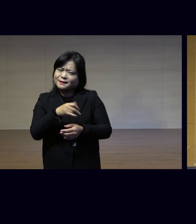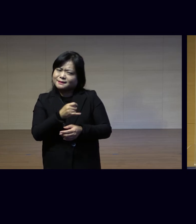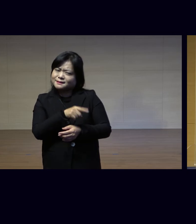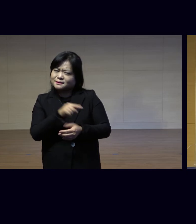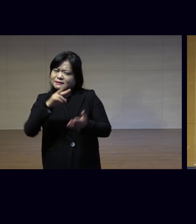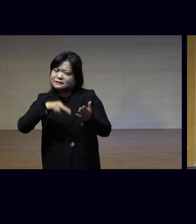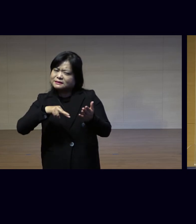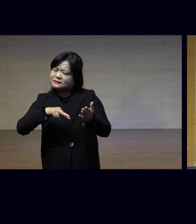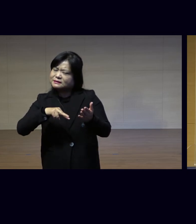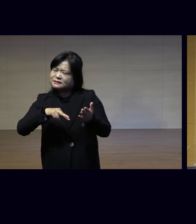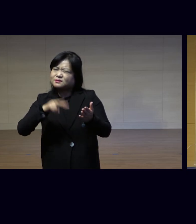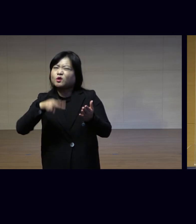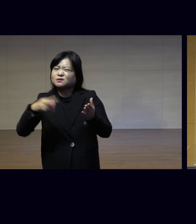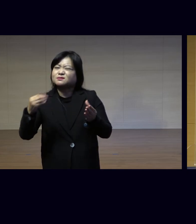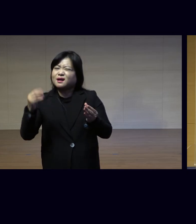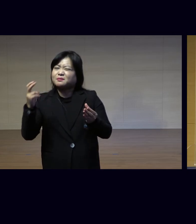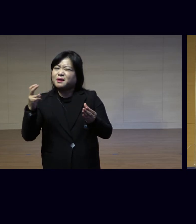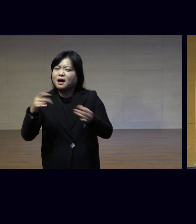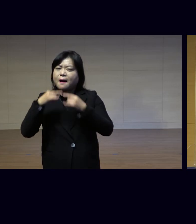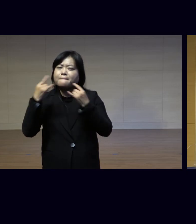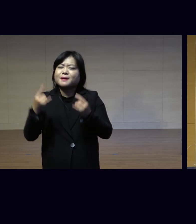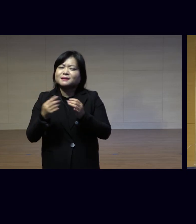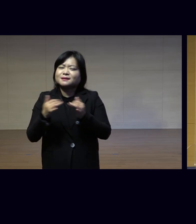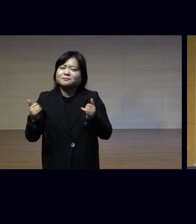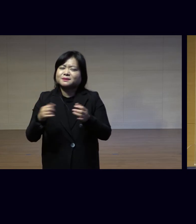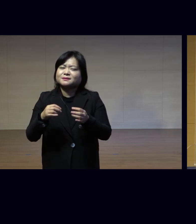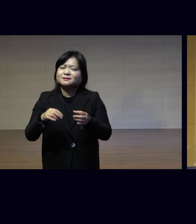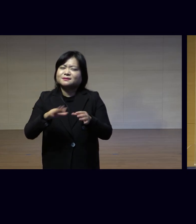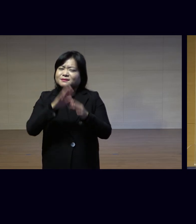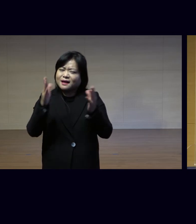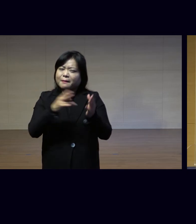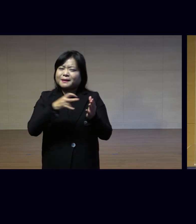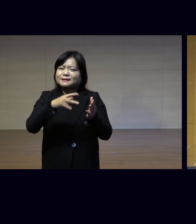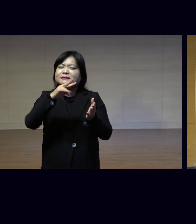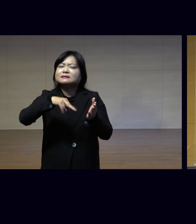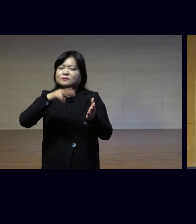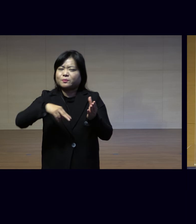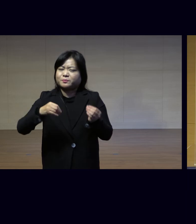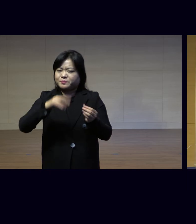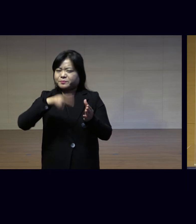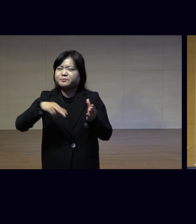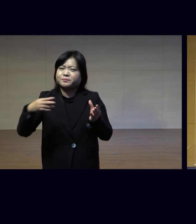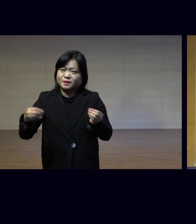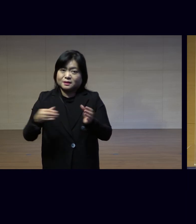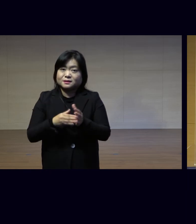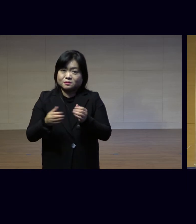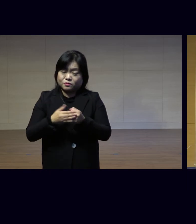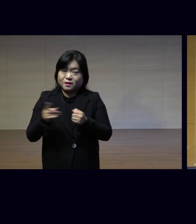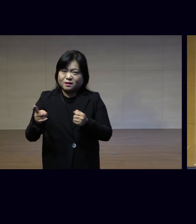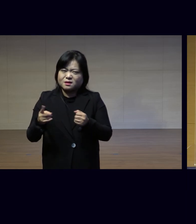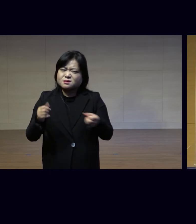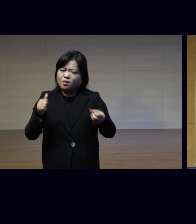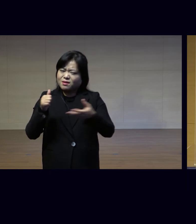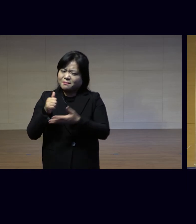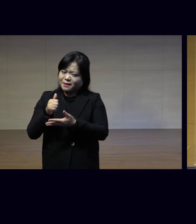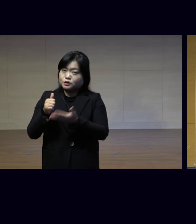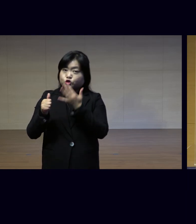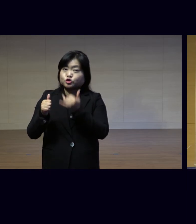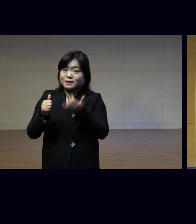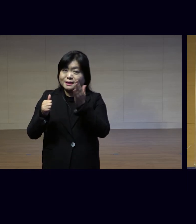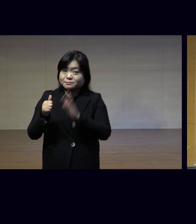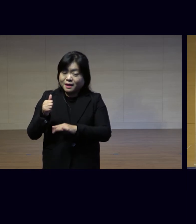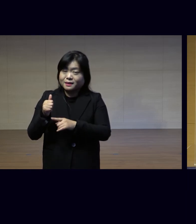안 읽었을 리는 없고요. 프랑스 작가들 중에 발자크는 하나의 어떻게 보면은 경전이기 때문에 영향을 또 받을 수도